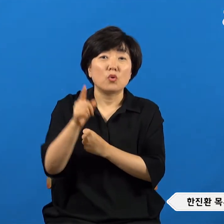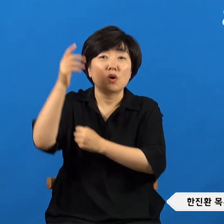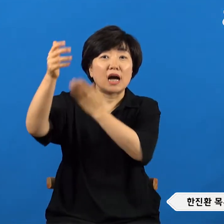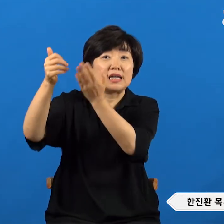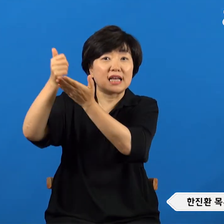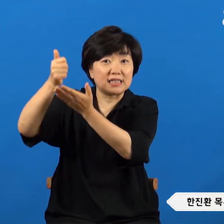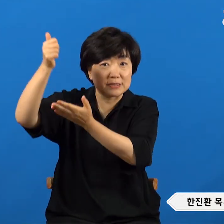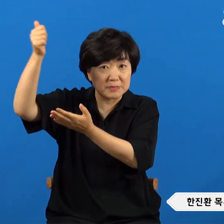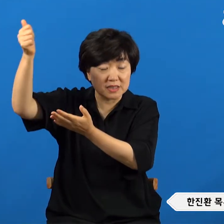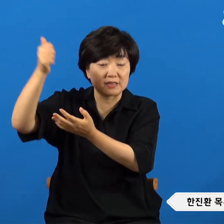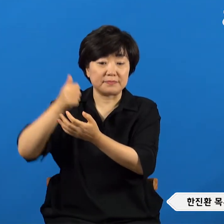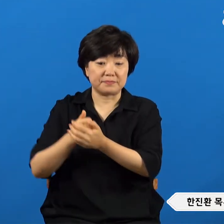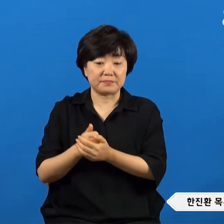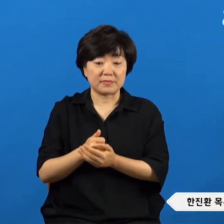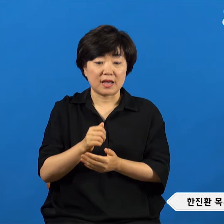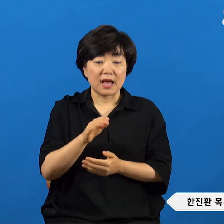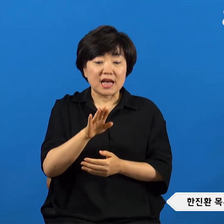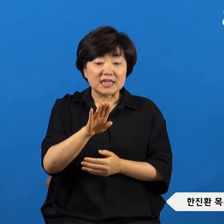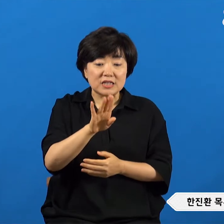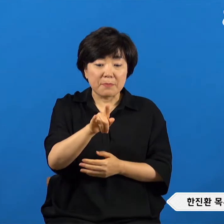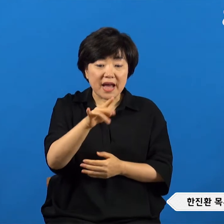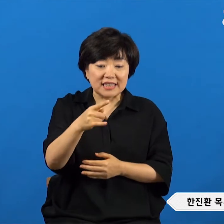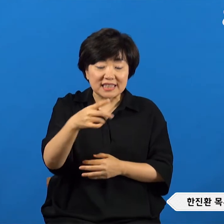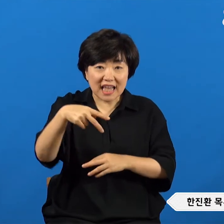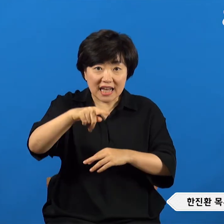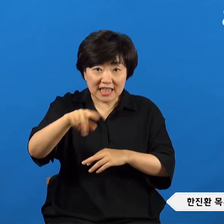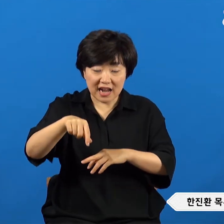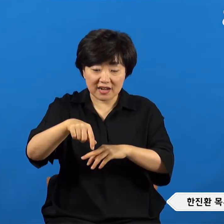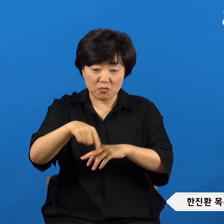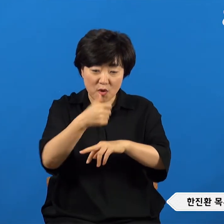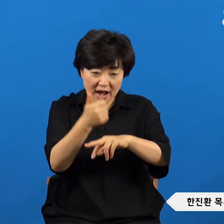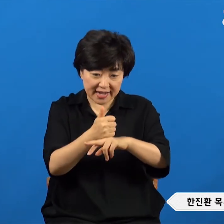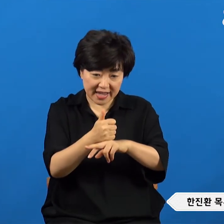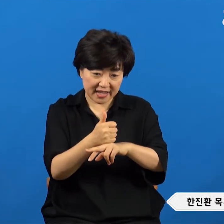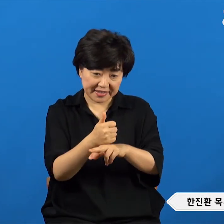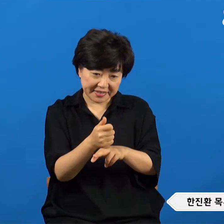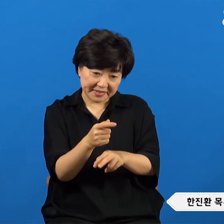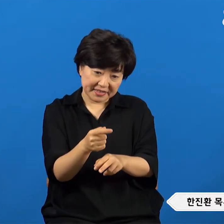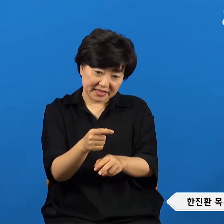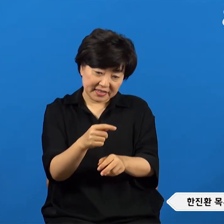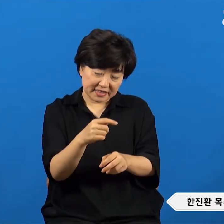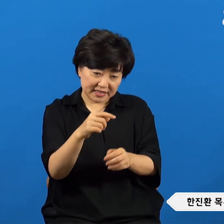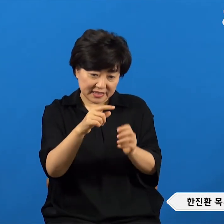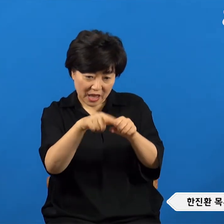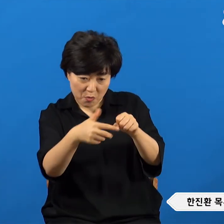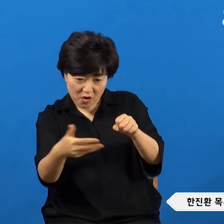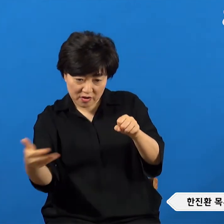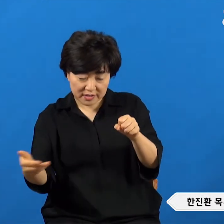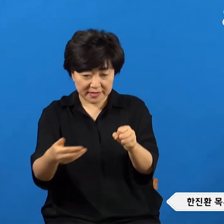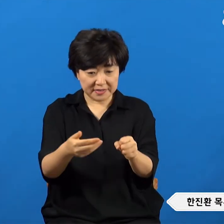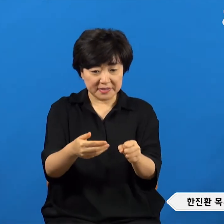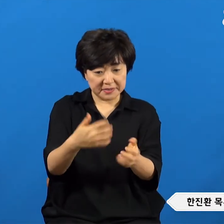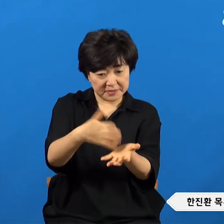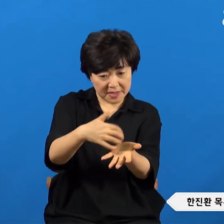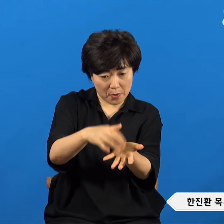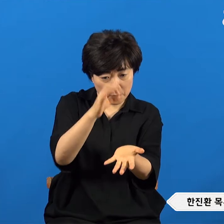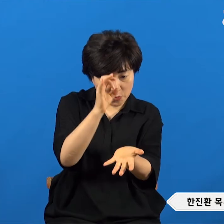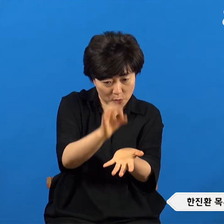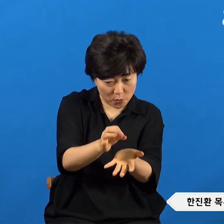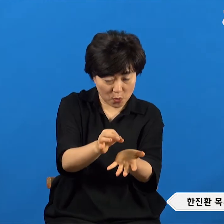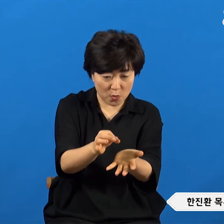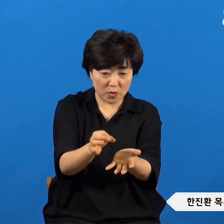하나님이 벨사살의 시대를 세워보고 끝을 내었다는 말입니다. 그리고 벨사살을